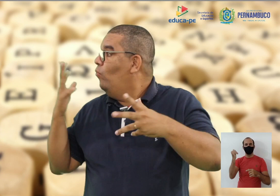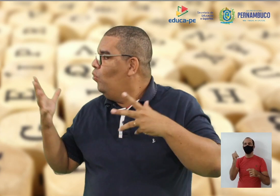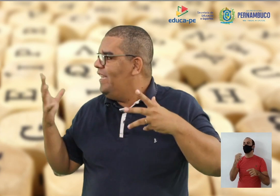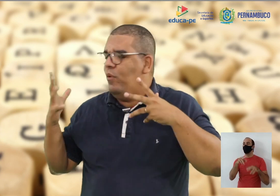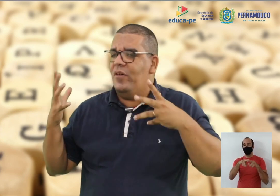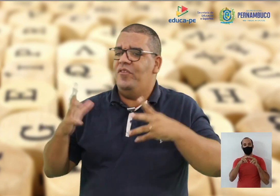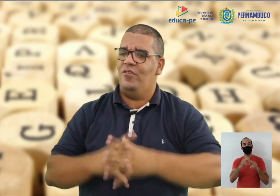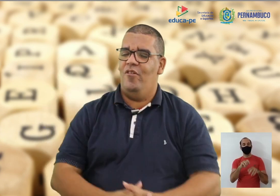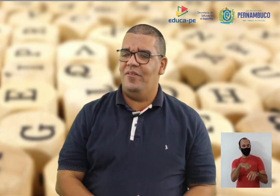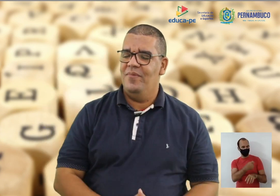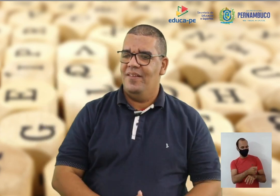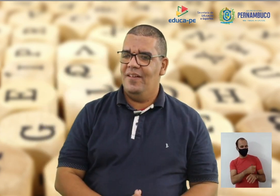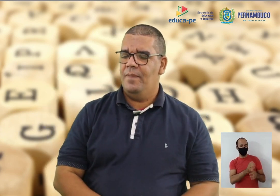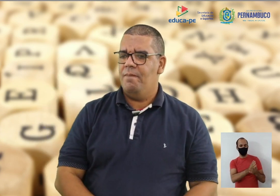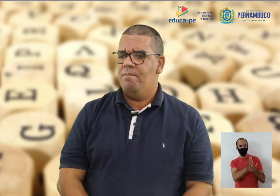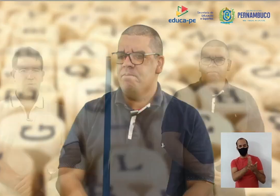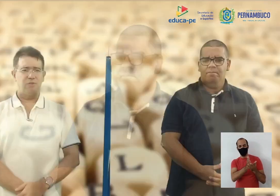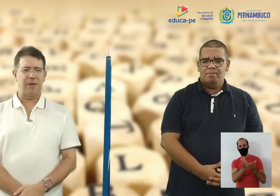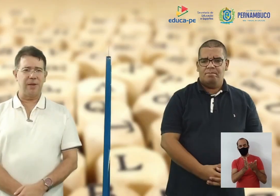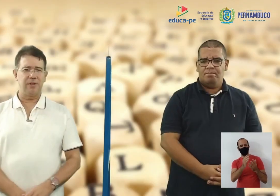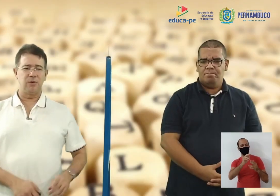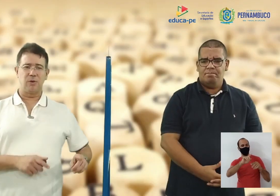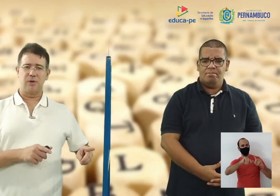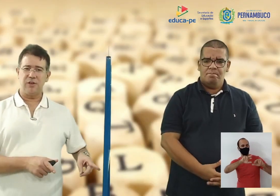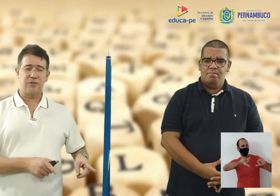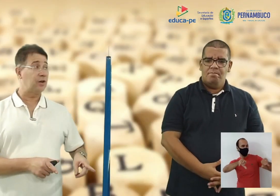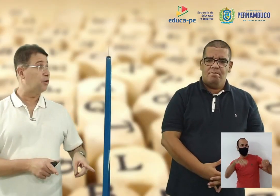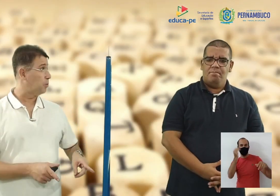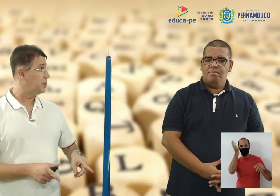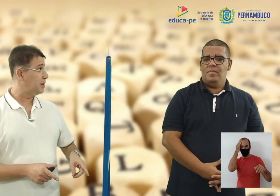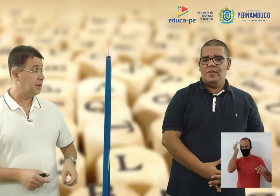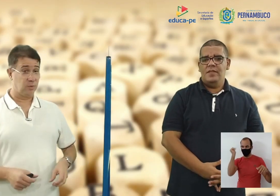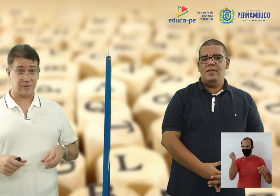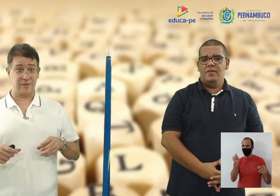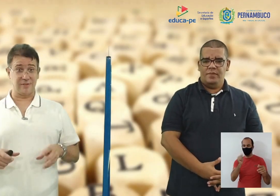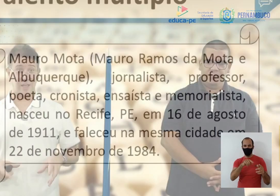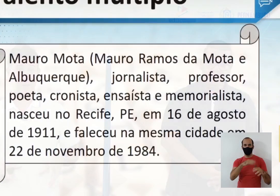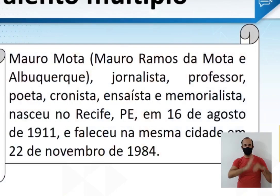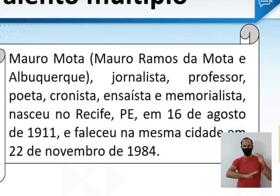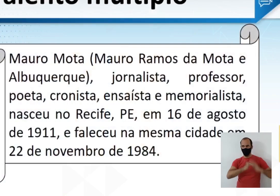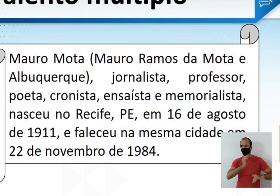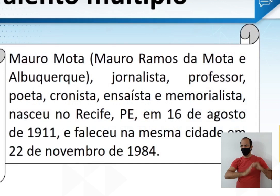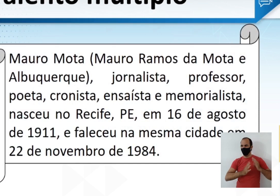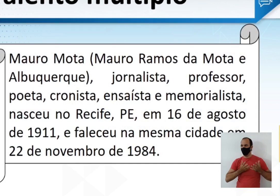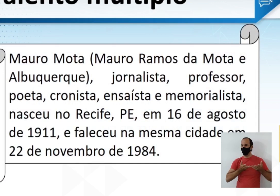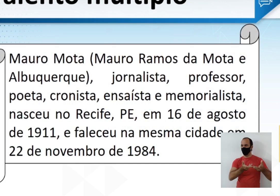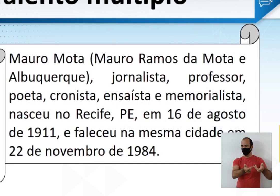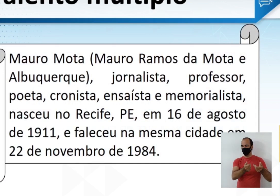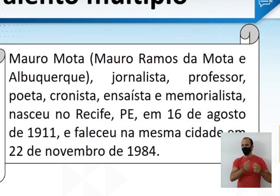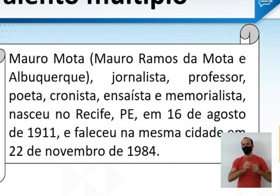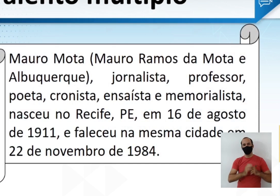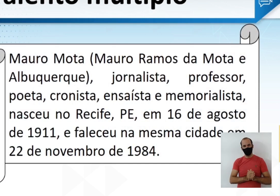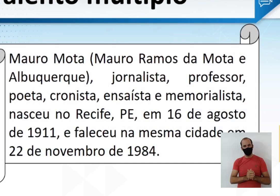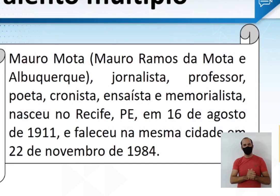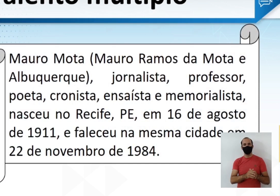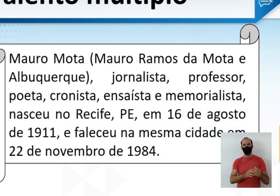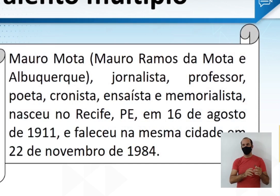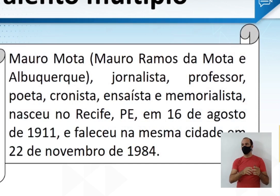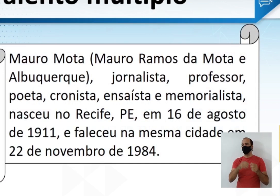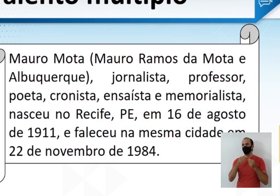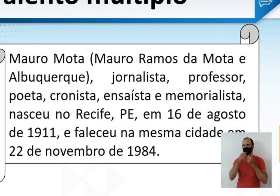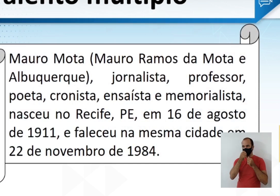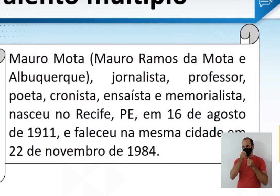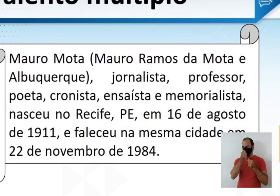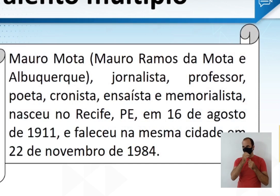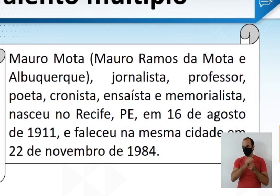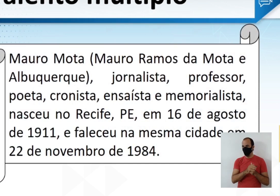talento múltiplo, professor Robson. Eu gostei muito justamente cronista, crônica, os ensaios, não é isso? Memorialista, certo?